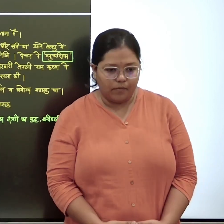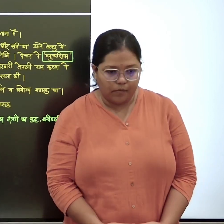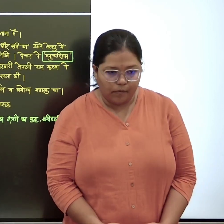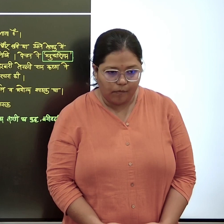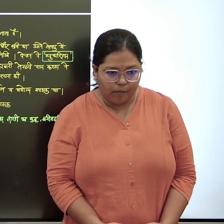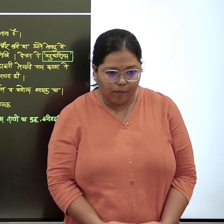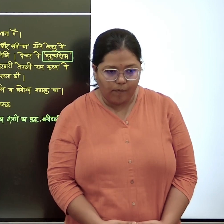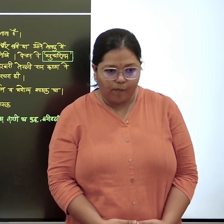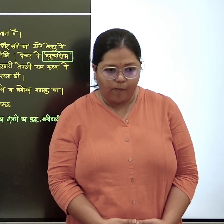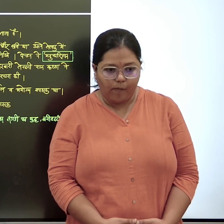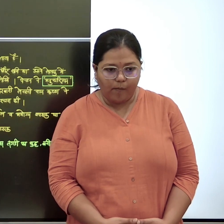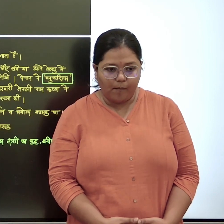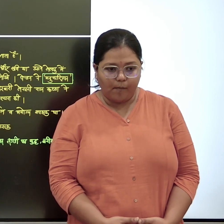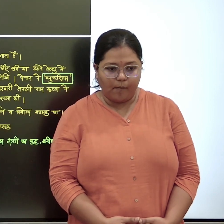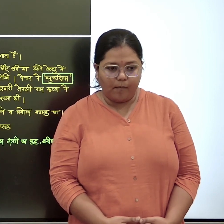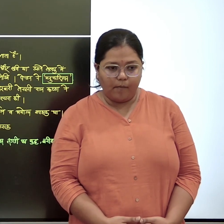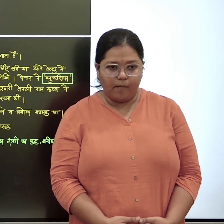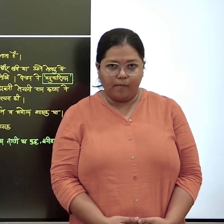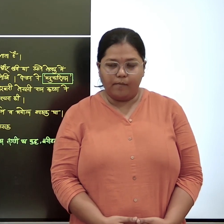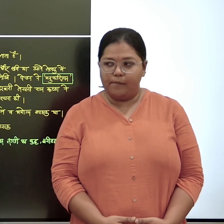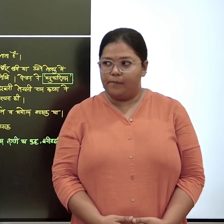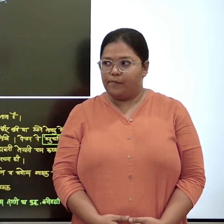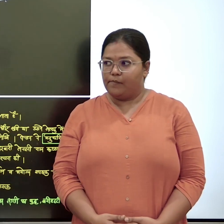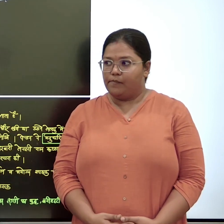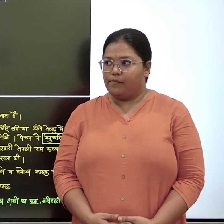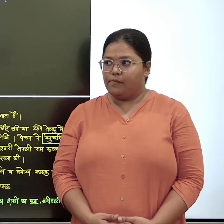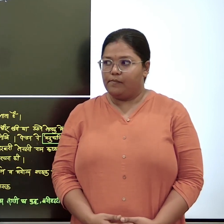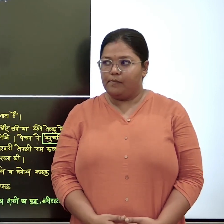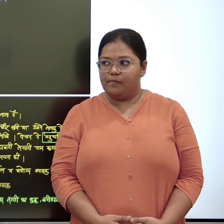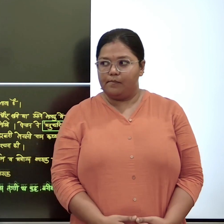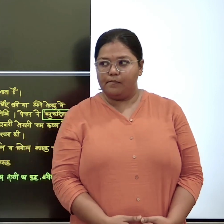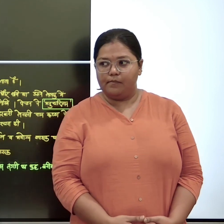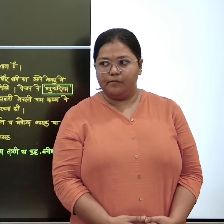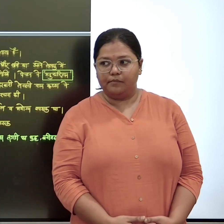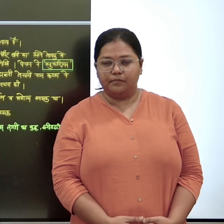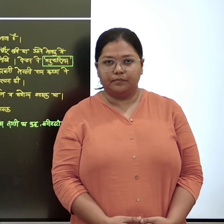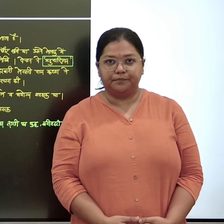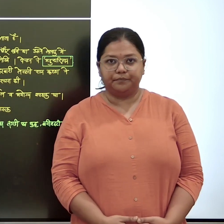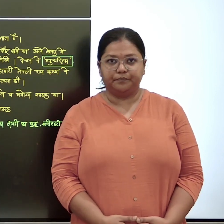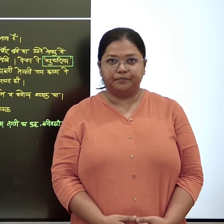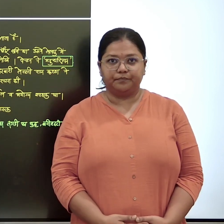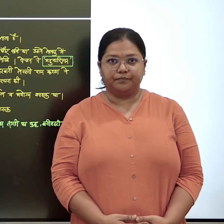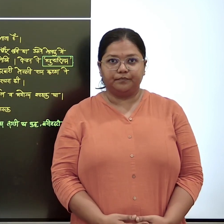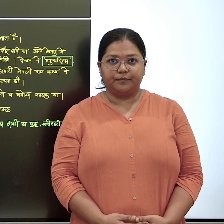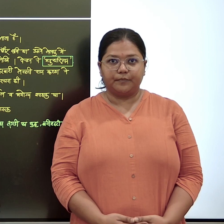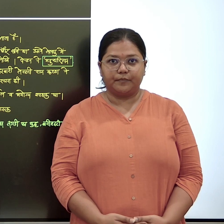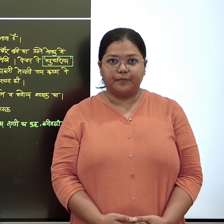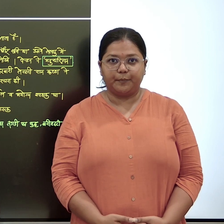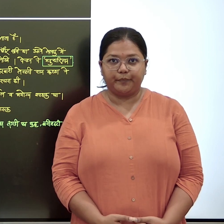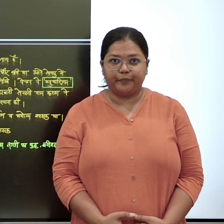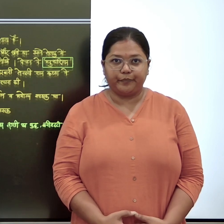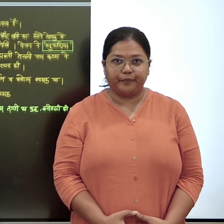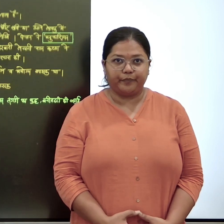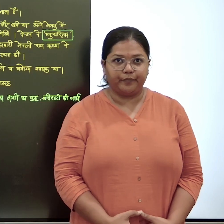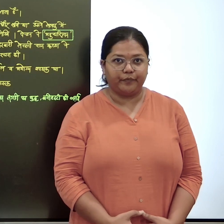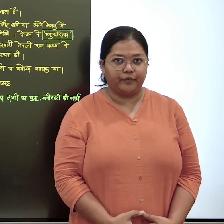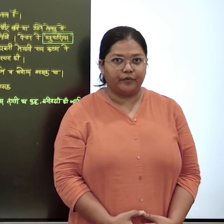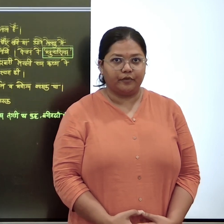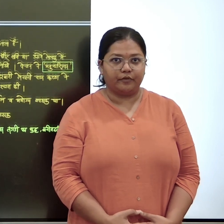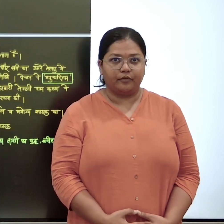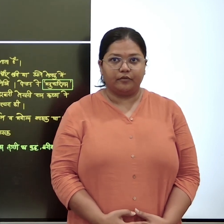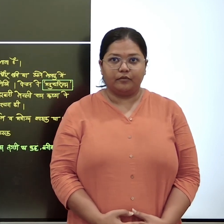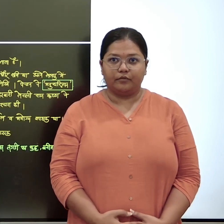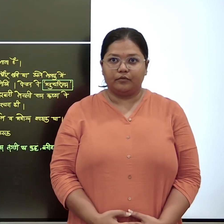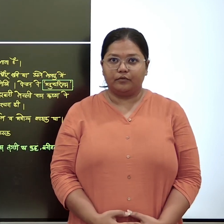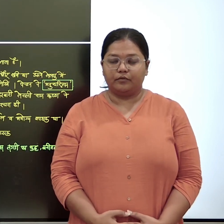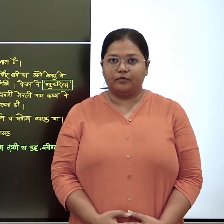वो खुद भी विद्वान और कवि थे। उसने तेलुगु भाषा में, अभी हमने पढ़ा था ना सुबह की सुबह बोल रहा